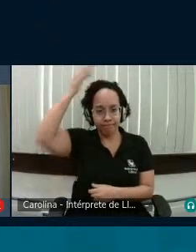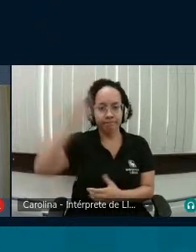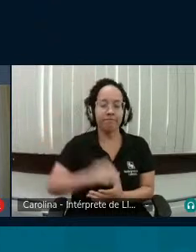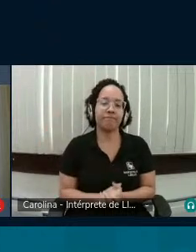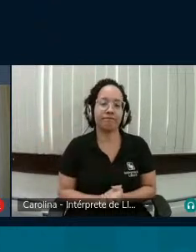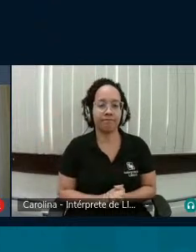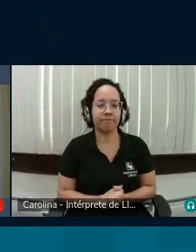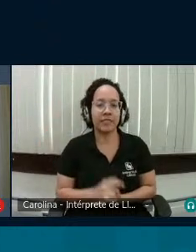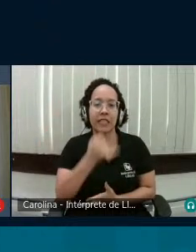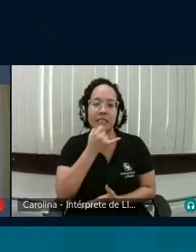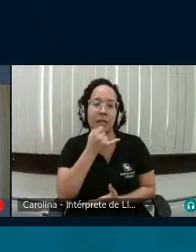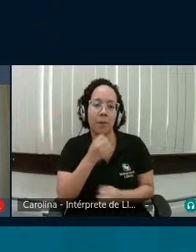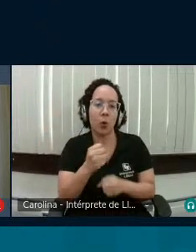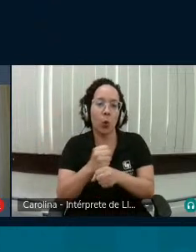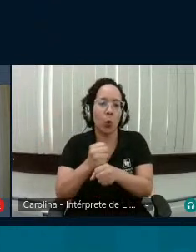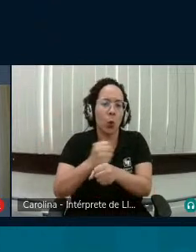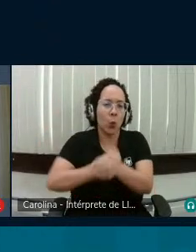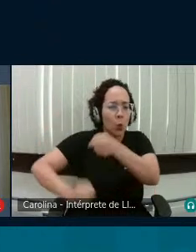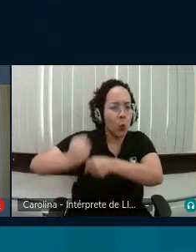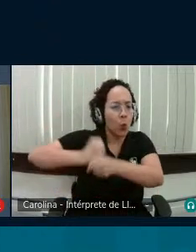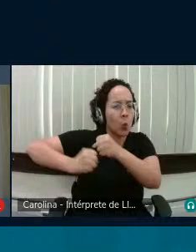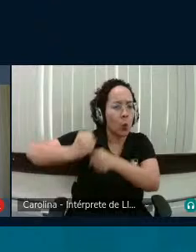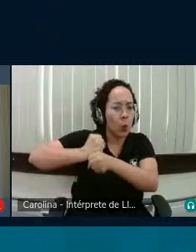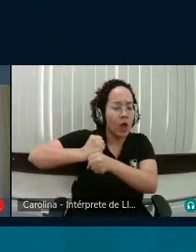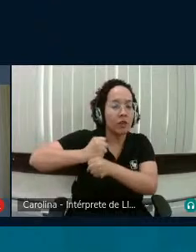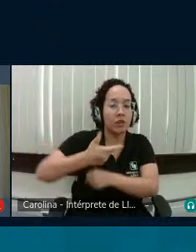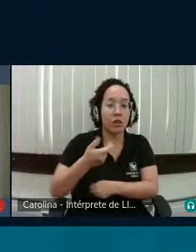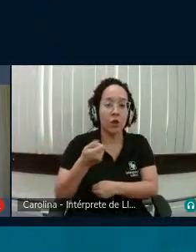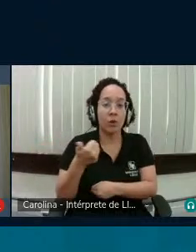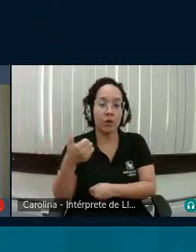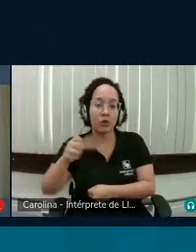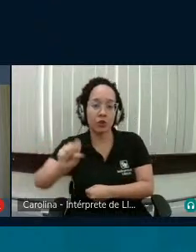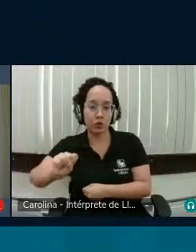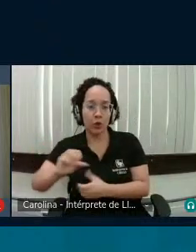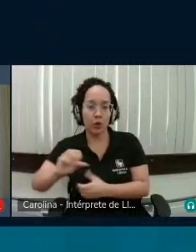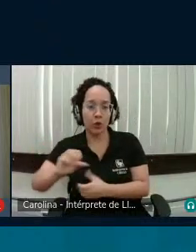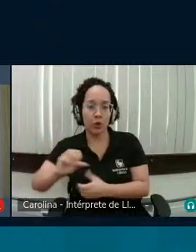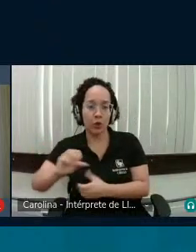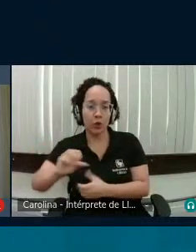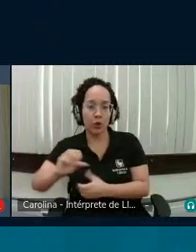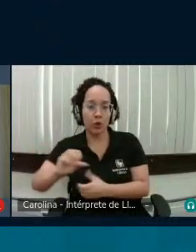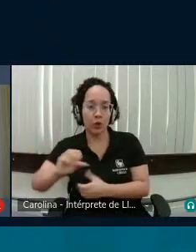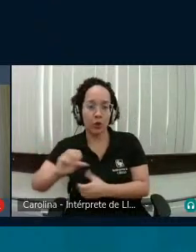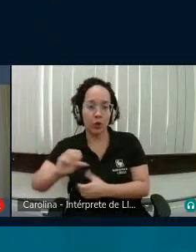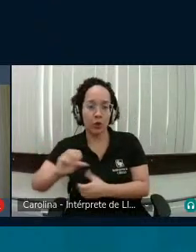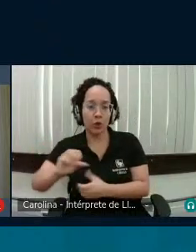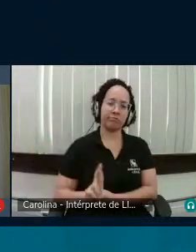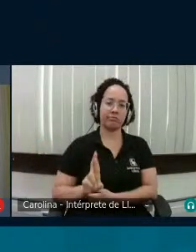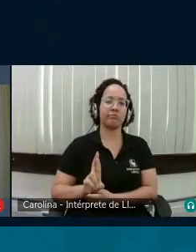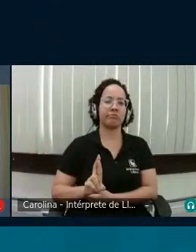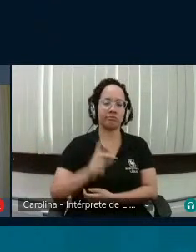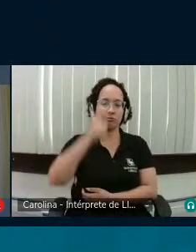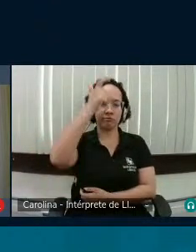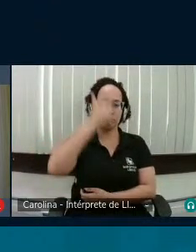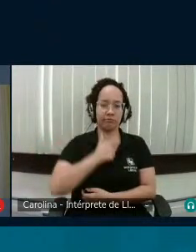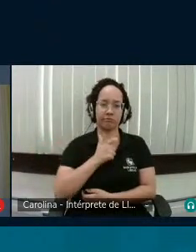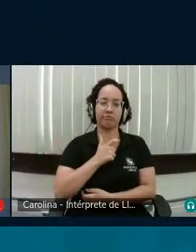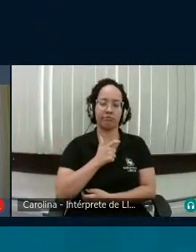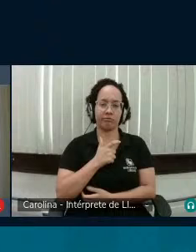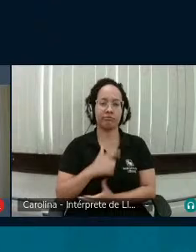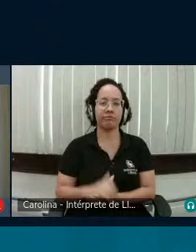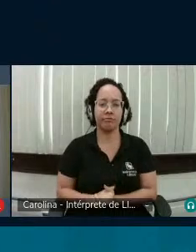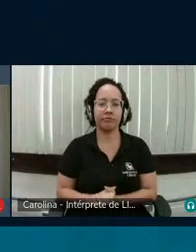Espírito Santo, por exemplo, em 2018, né, eu, professor André, a professora Poliana, que estamos aqui representando, a professora Dani, todos nós aqui, né,